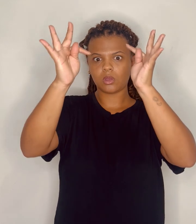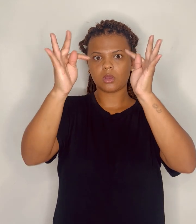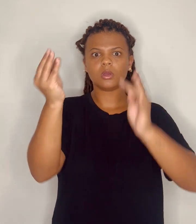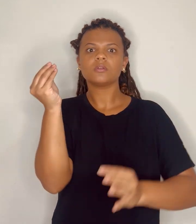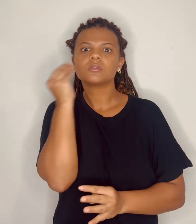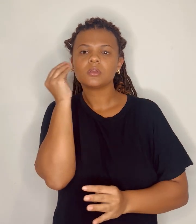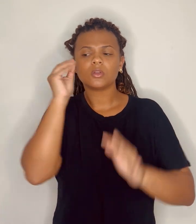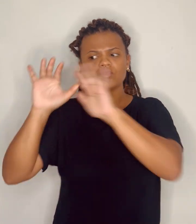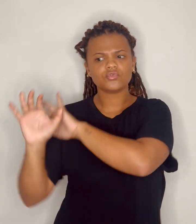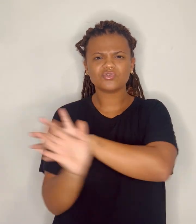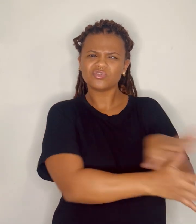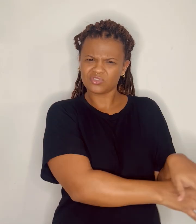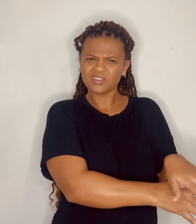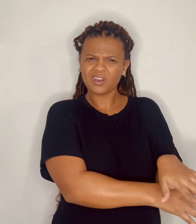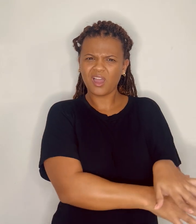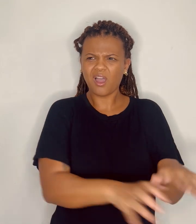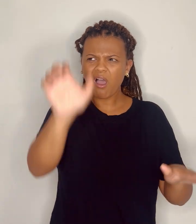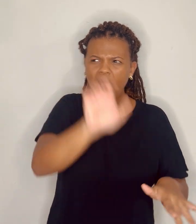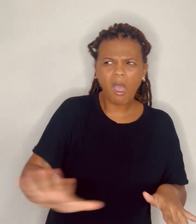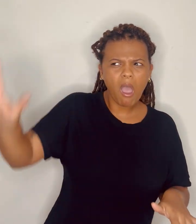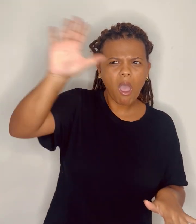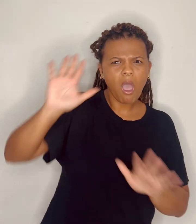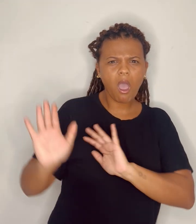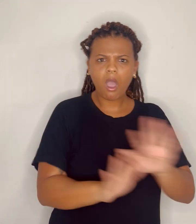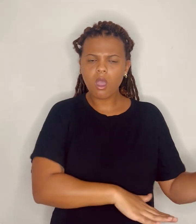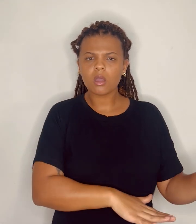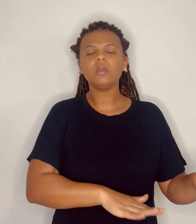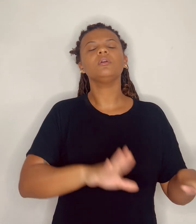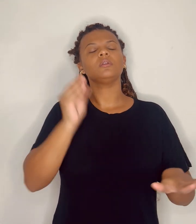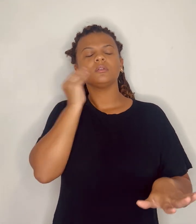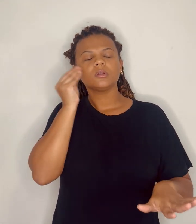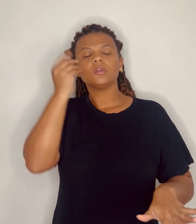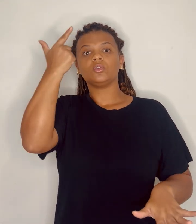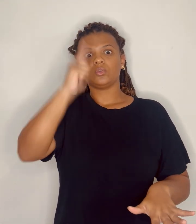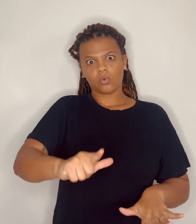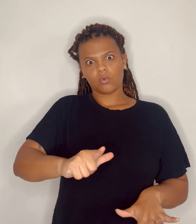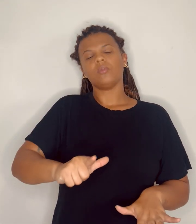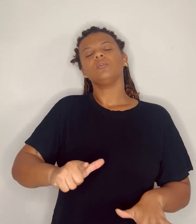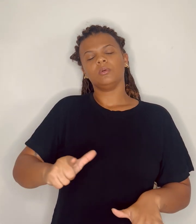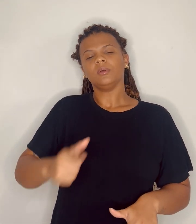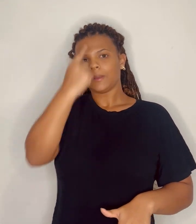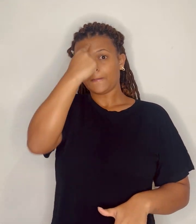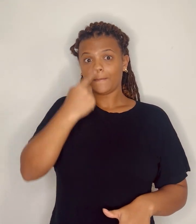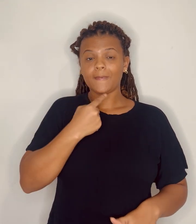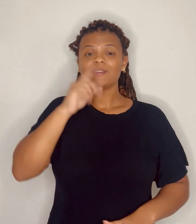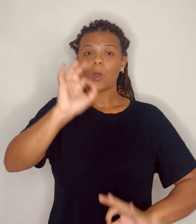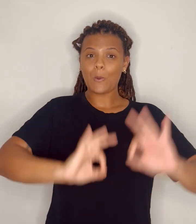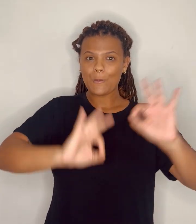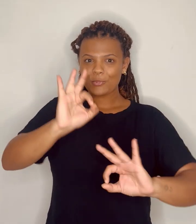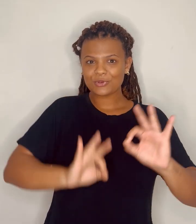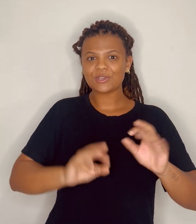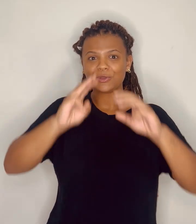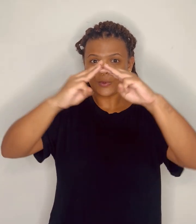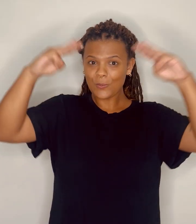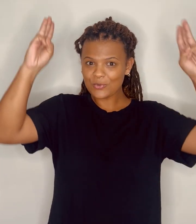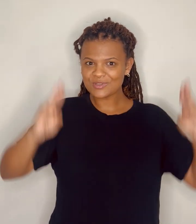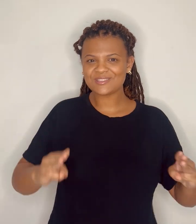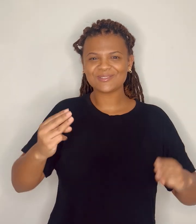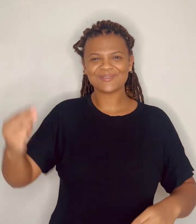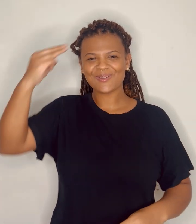colonial dos outputs e tentar recriar a imagem. Então esse é o projeto visando a memória dele em inteligência artificial. Espero que